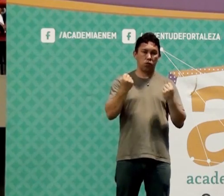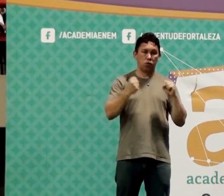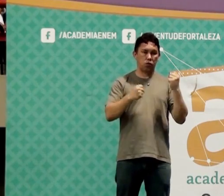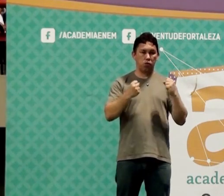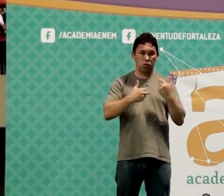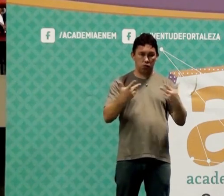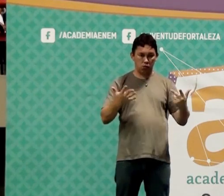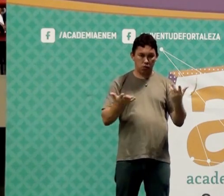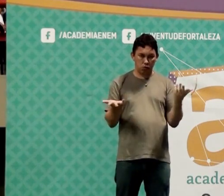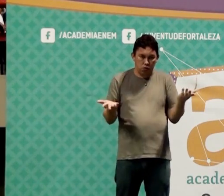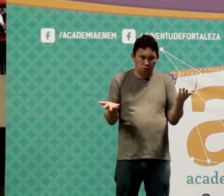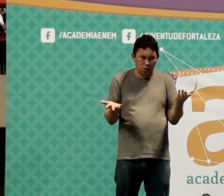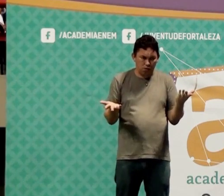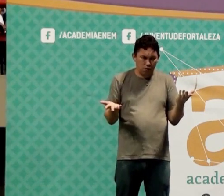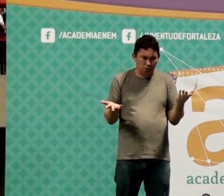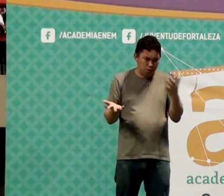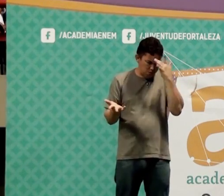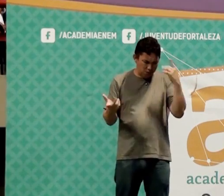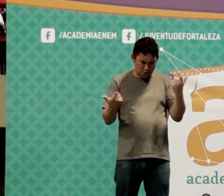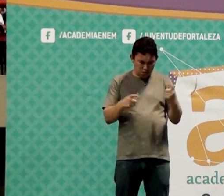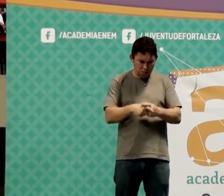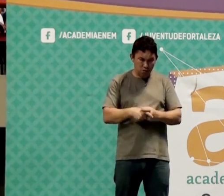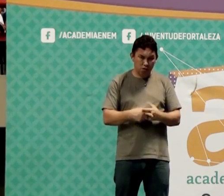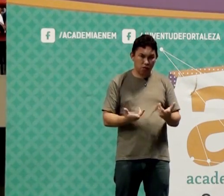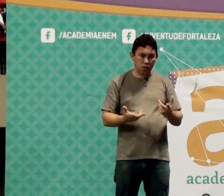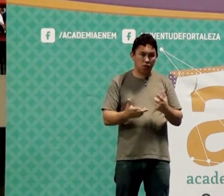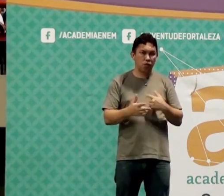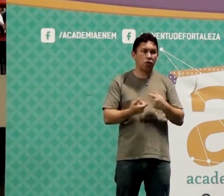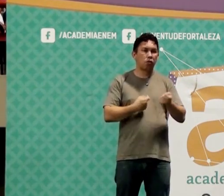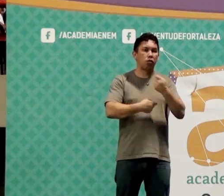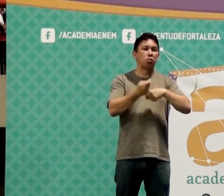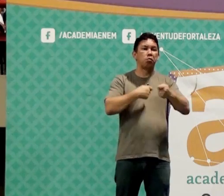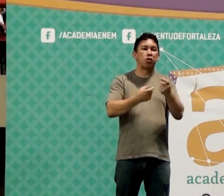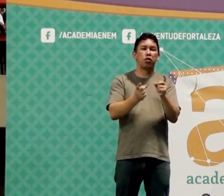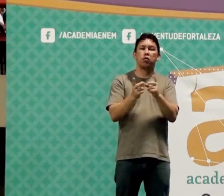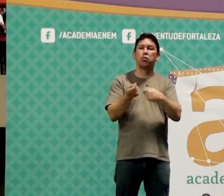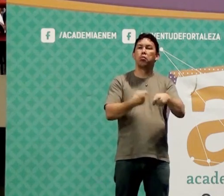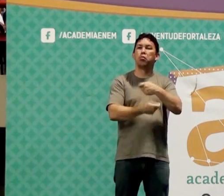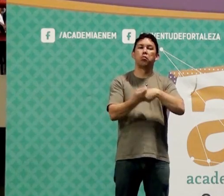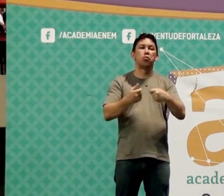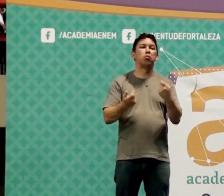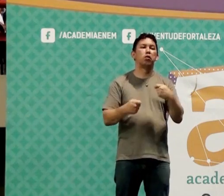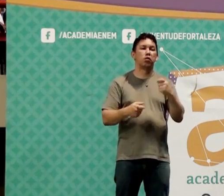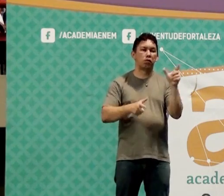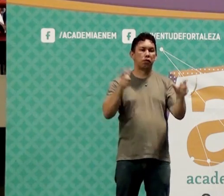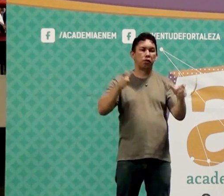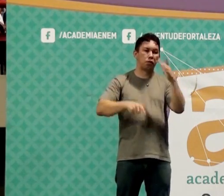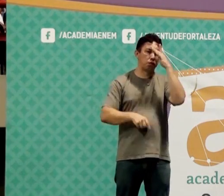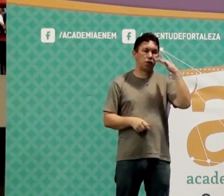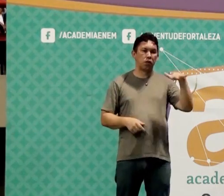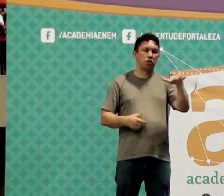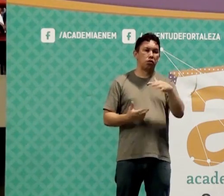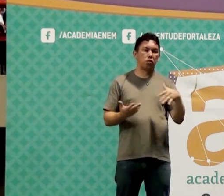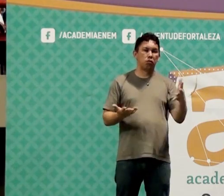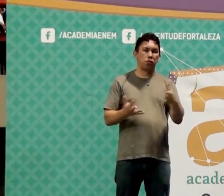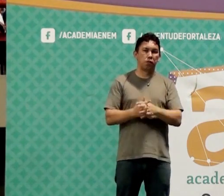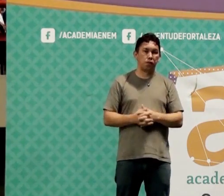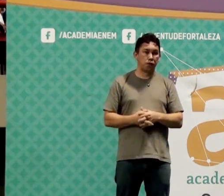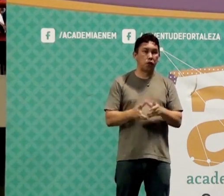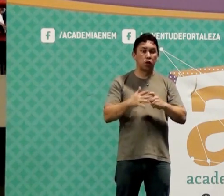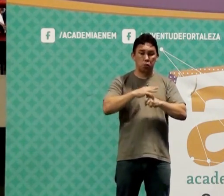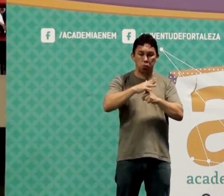exagero. B. O modo de produção servil foi imediatamente substituído pelos centros industriais e